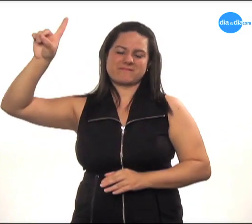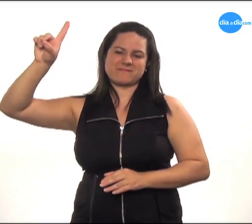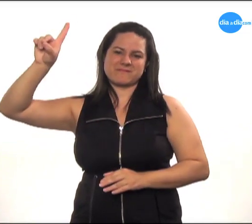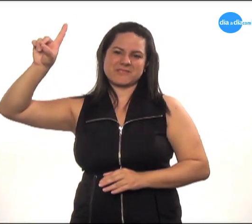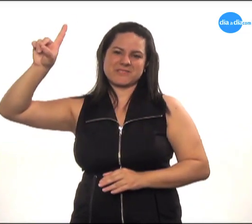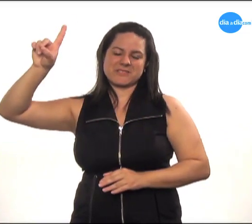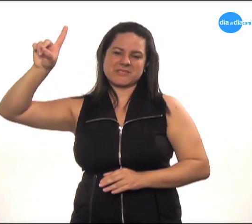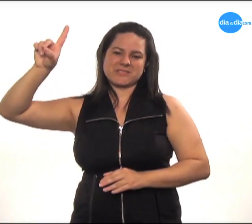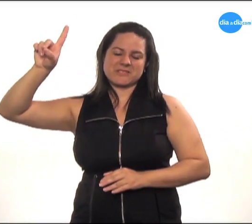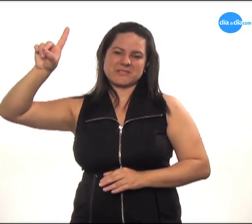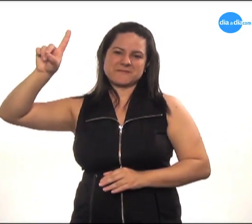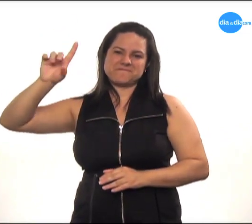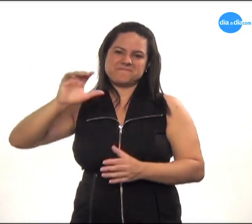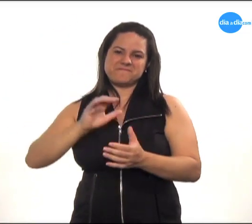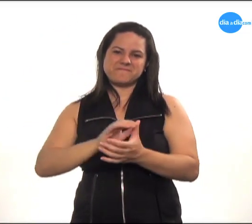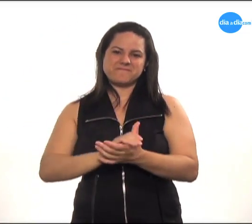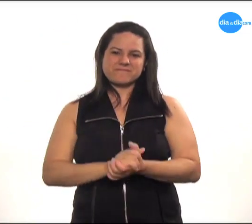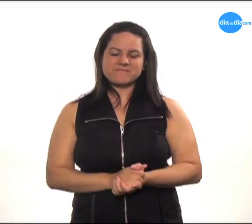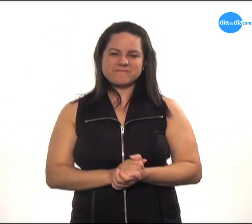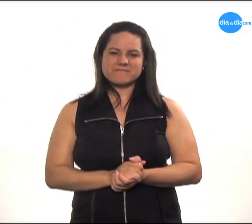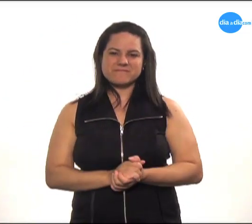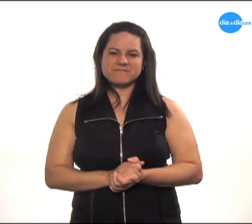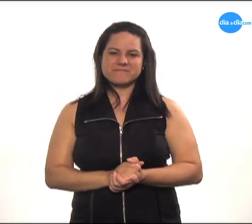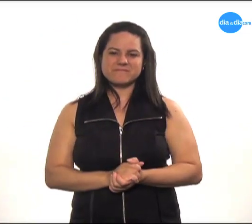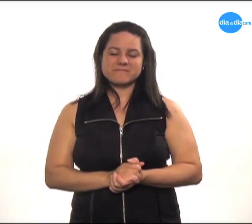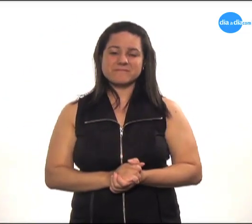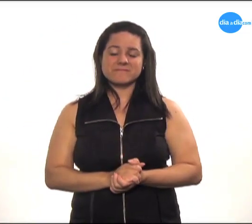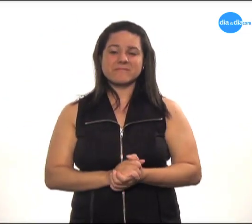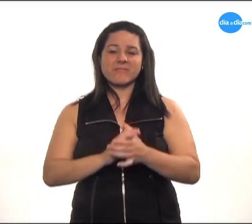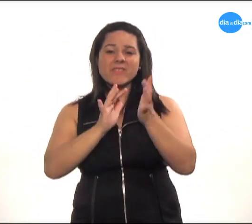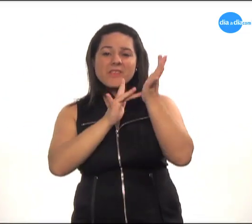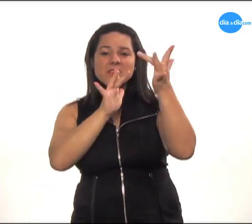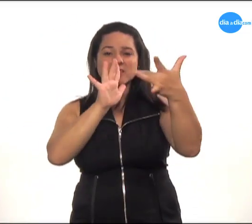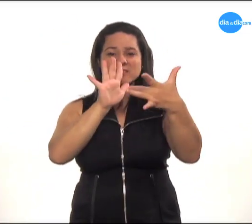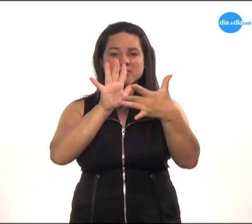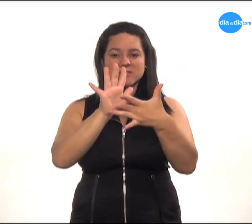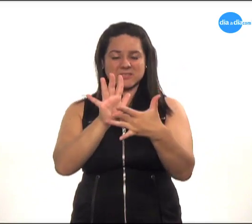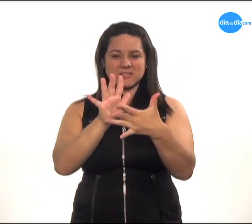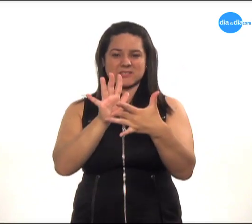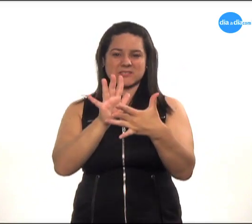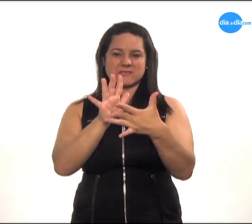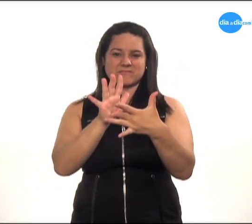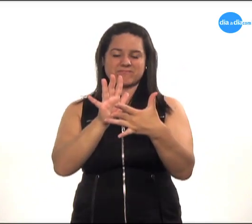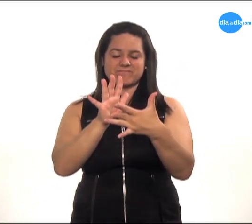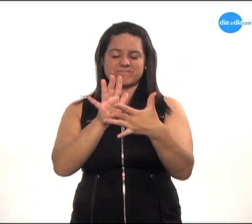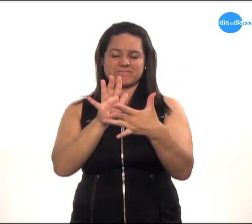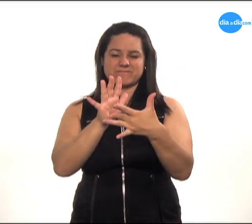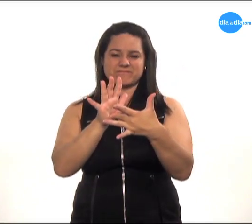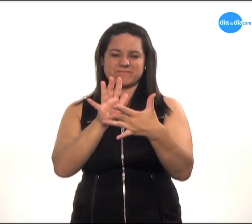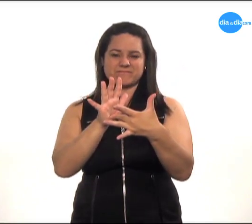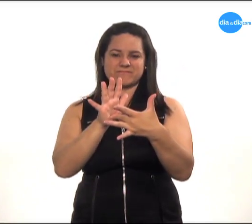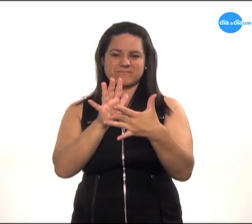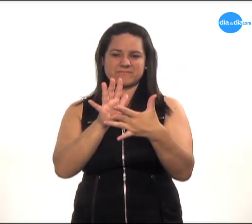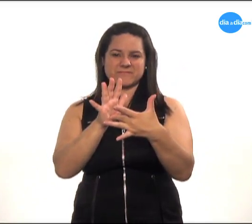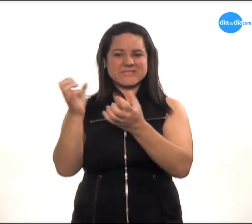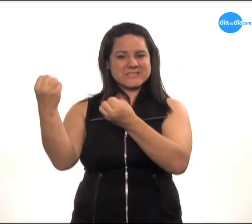Esse mundo está ensinando para a gente o que o diabo tentava convencer Jesus a fazer toda